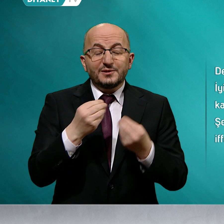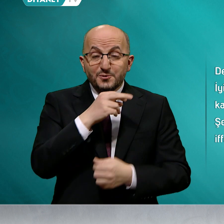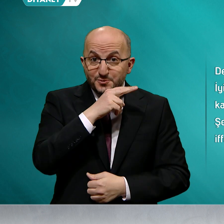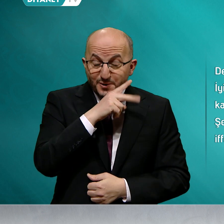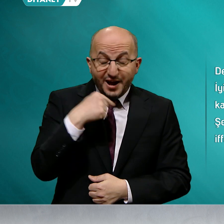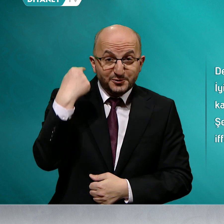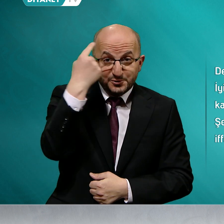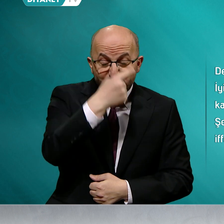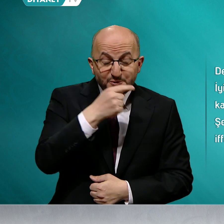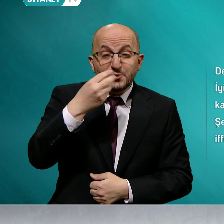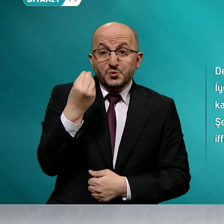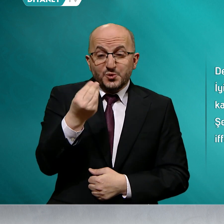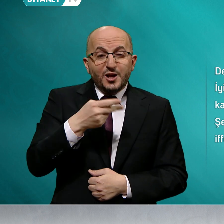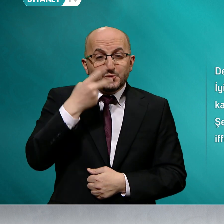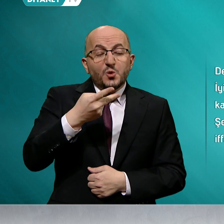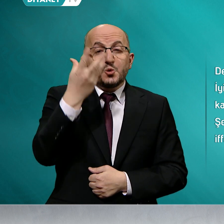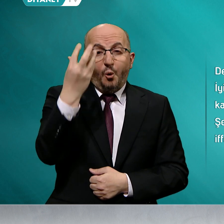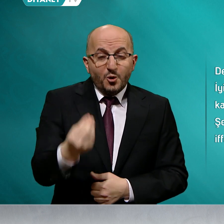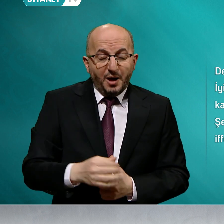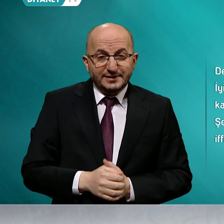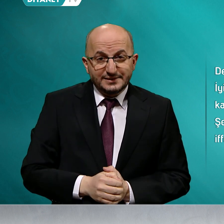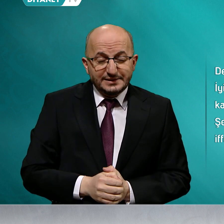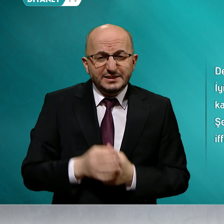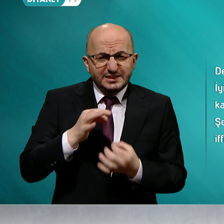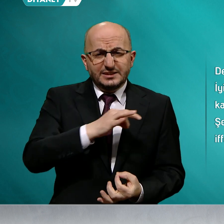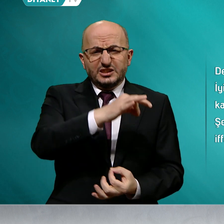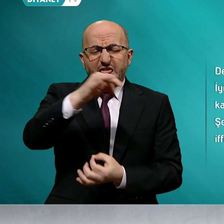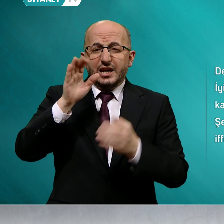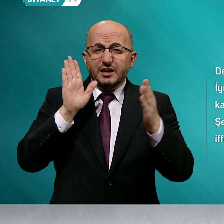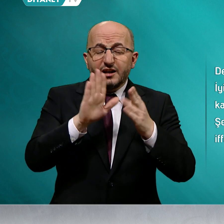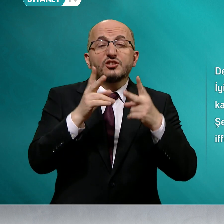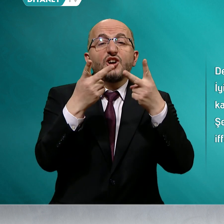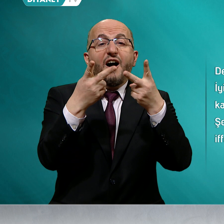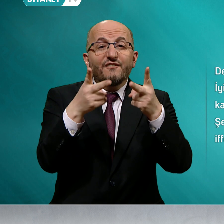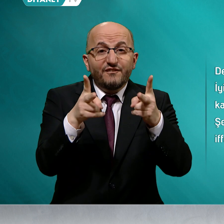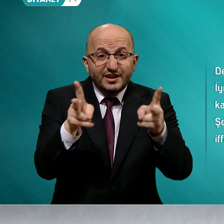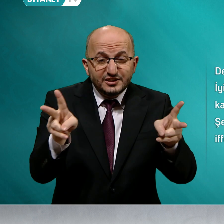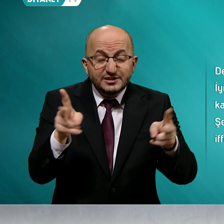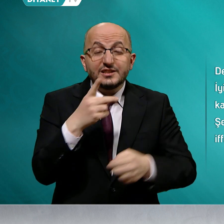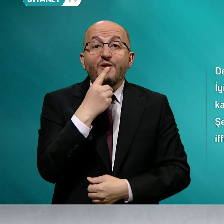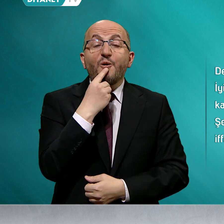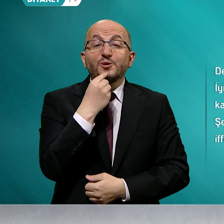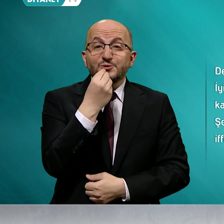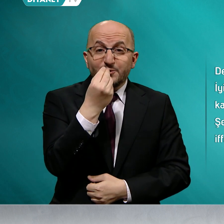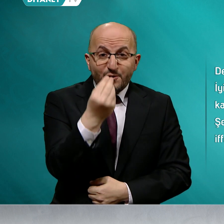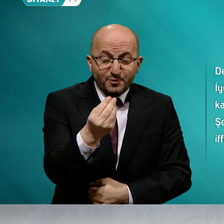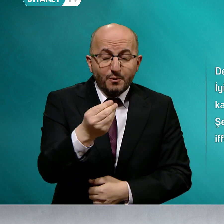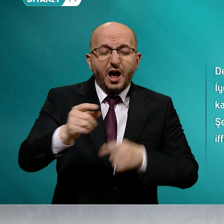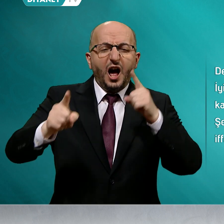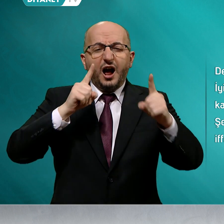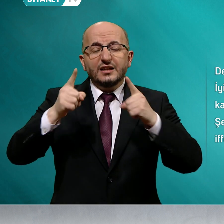iyilik, güler yüzlü, güzel sözlü olmaktır. İnsanlara karşı affedici,